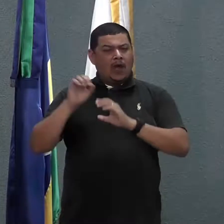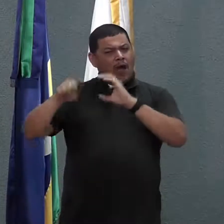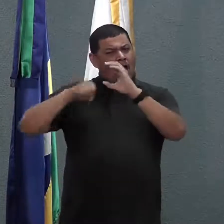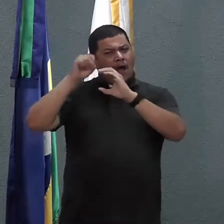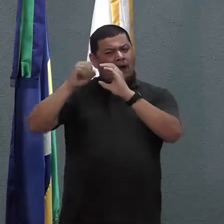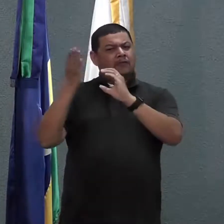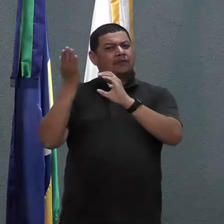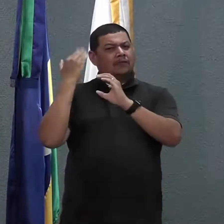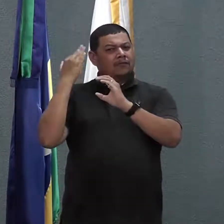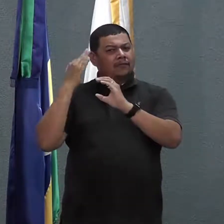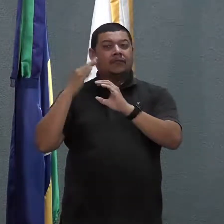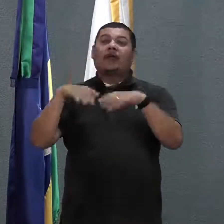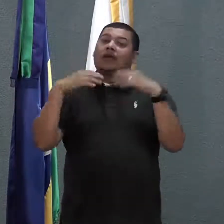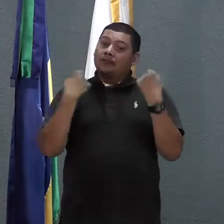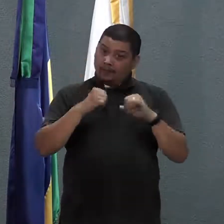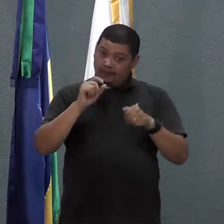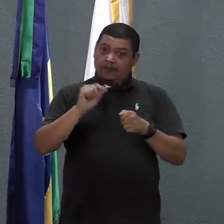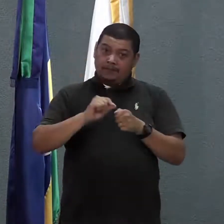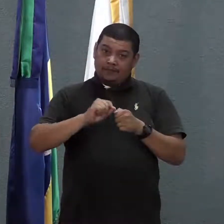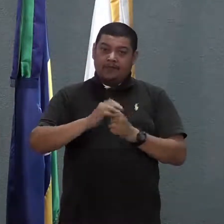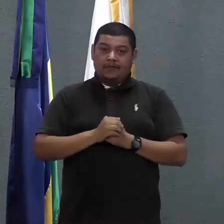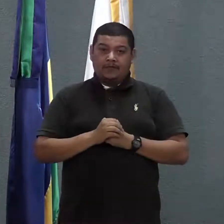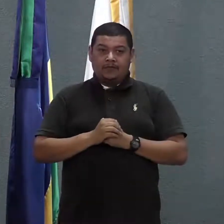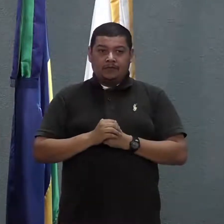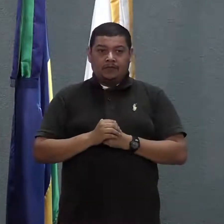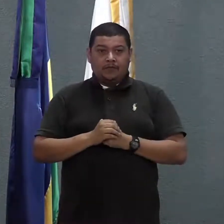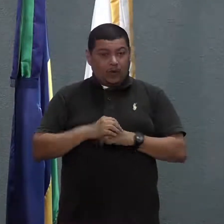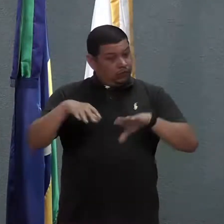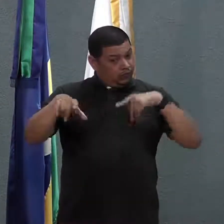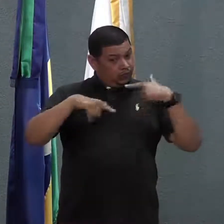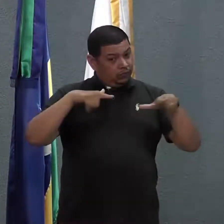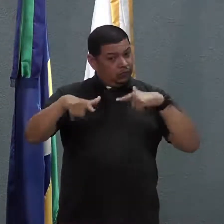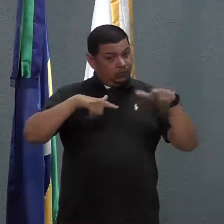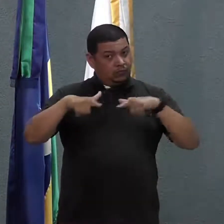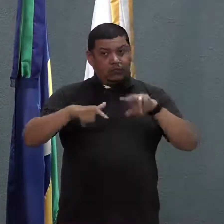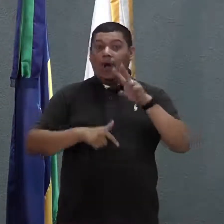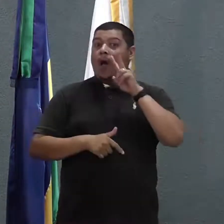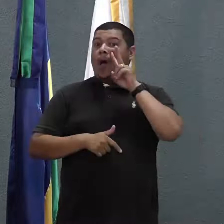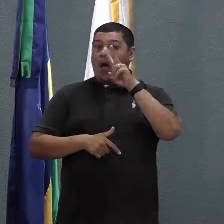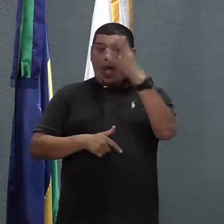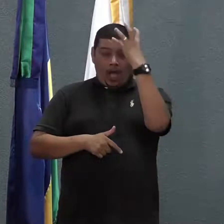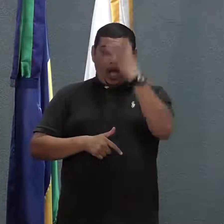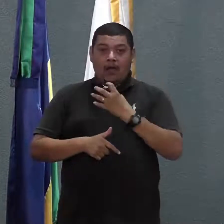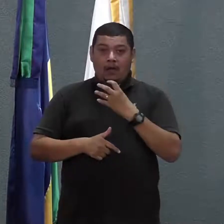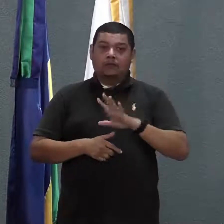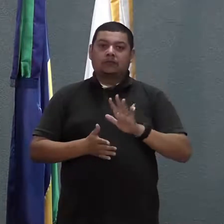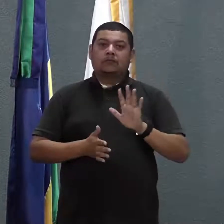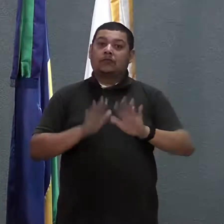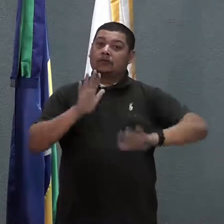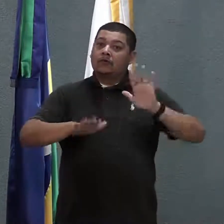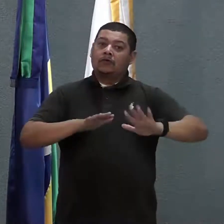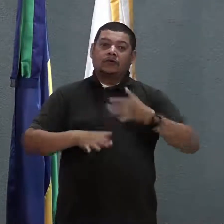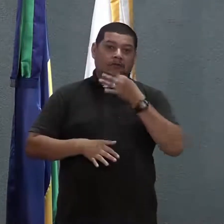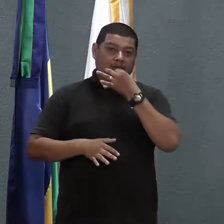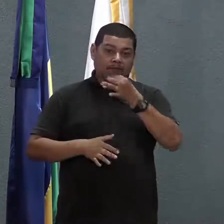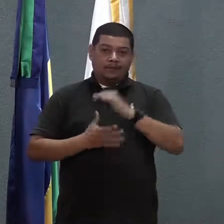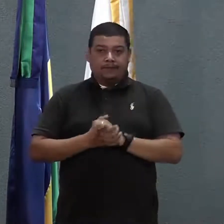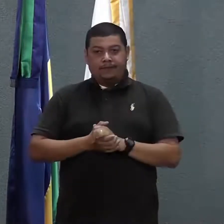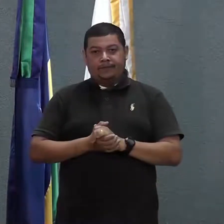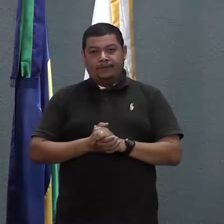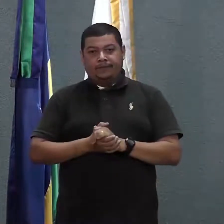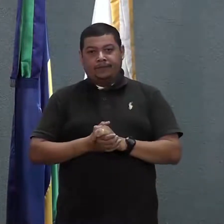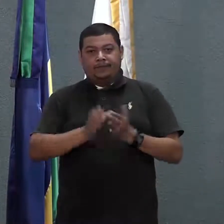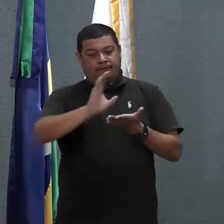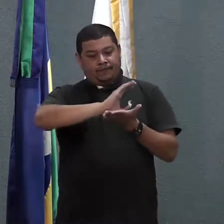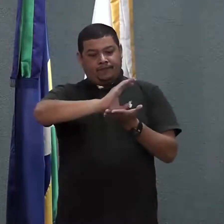é necessário fazer uma obra grande. Inclusive, penso eu que aquele